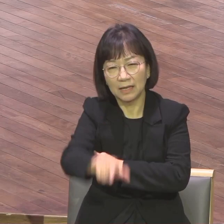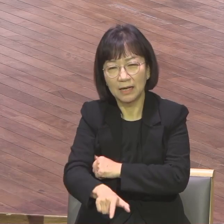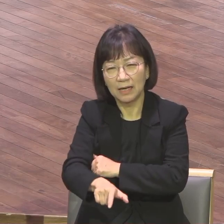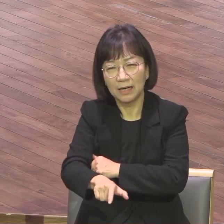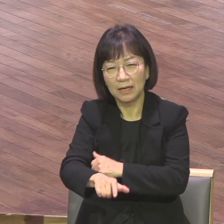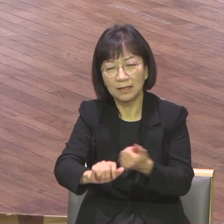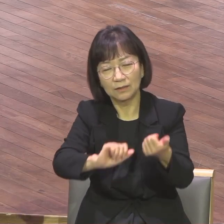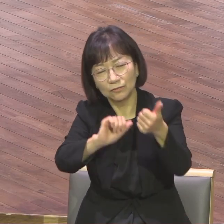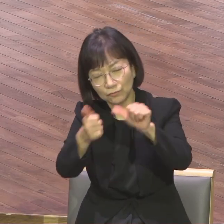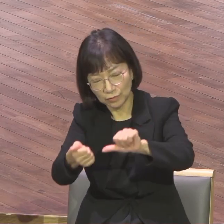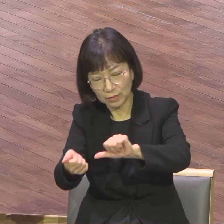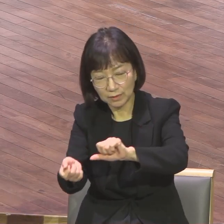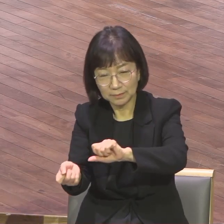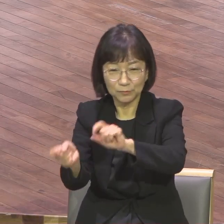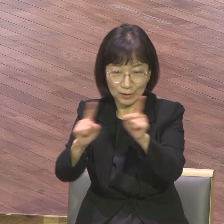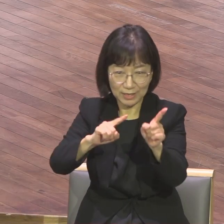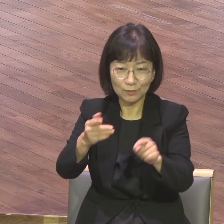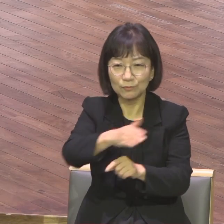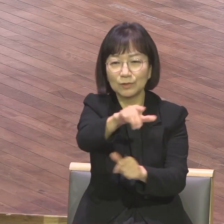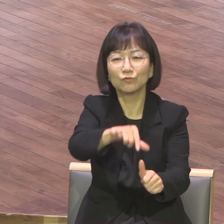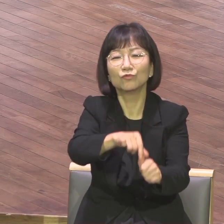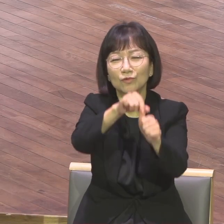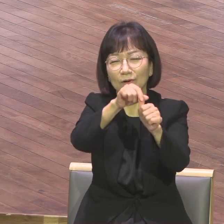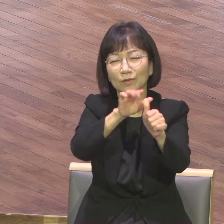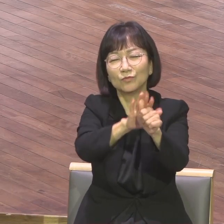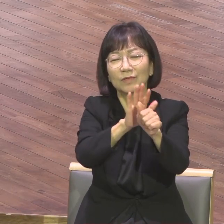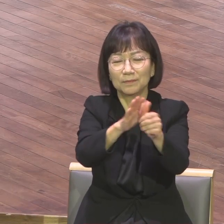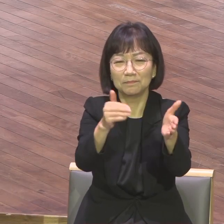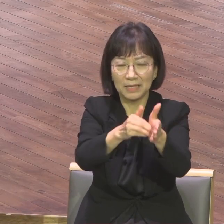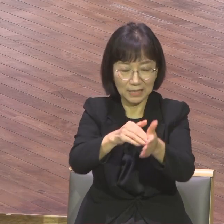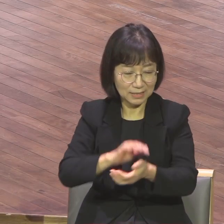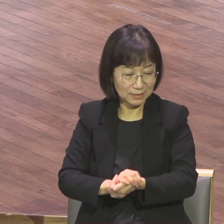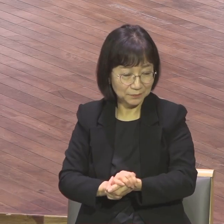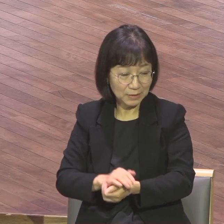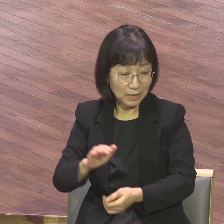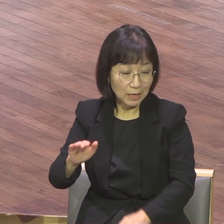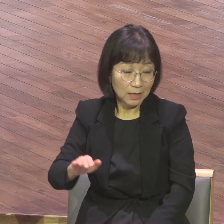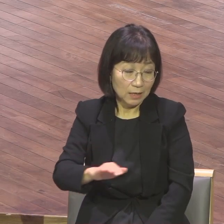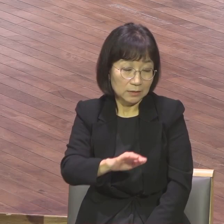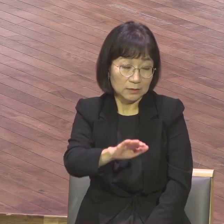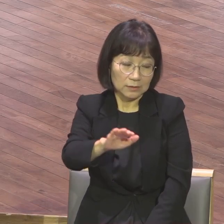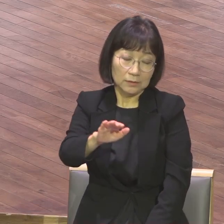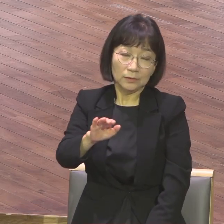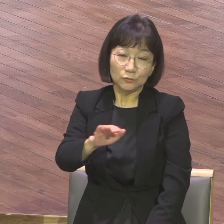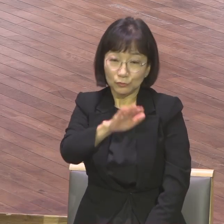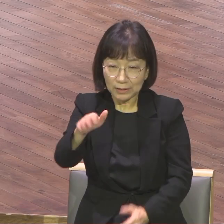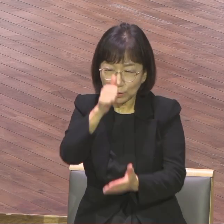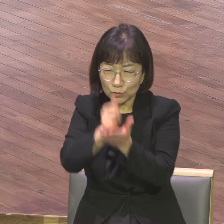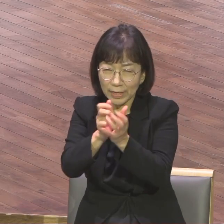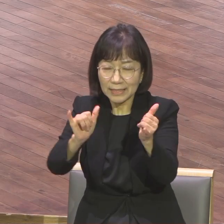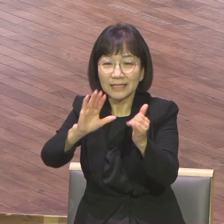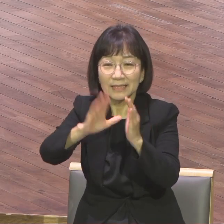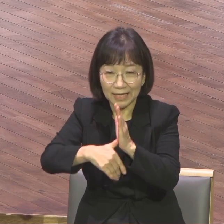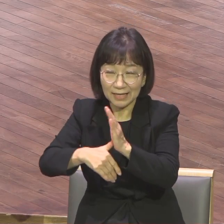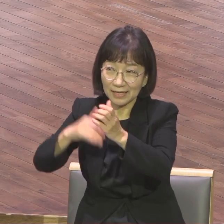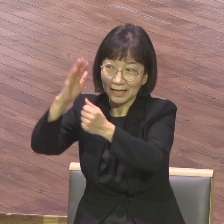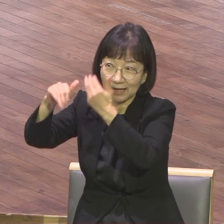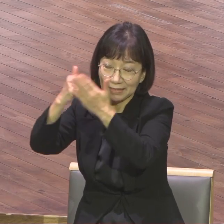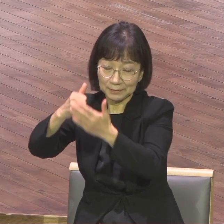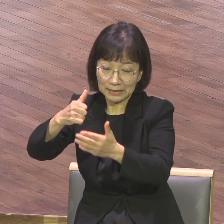죄인 되었을 때 그리스도께서 십자가 죽으심으로 하나님께서 우리 향하신 자기 사랑을